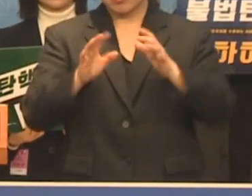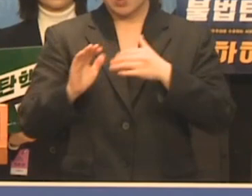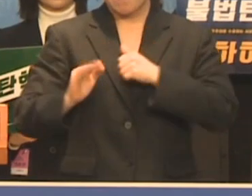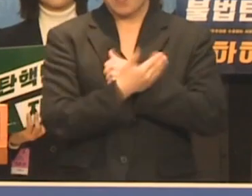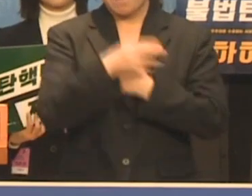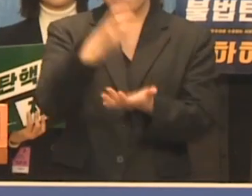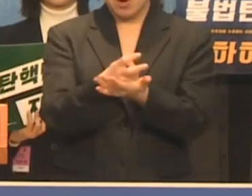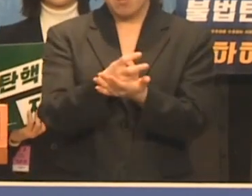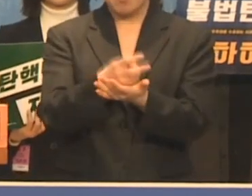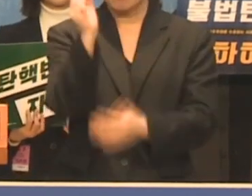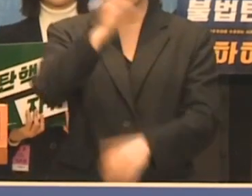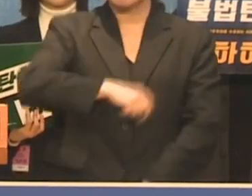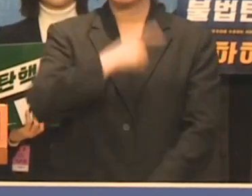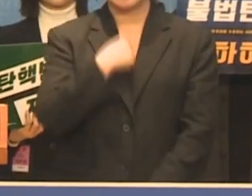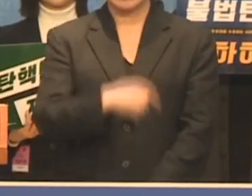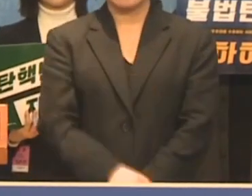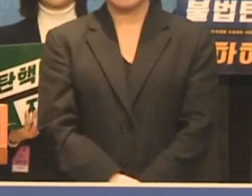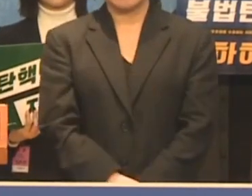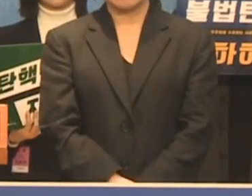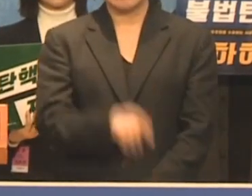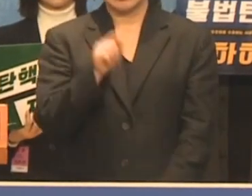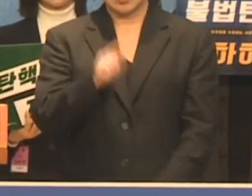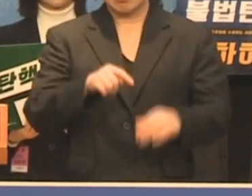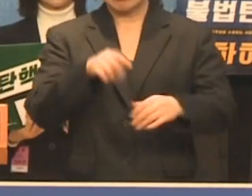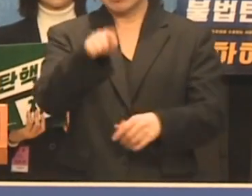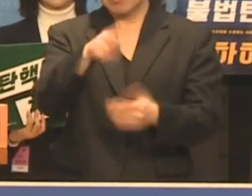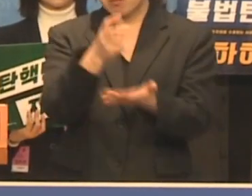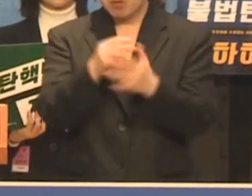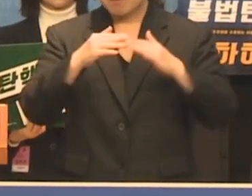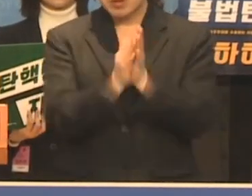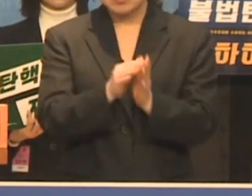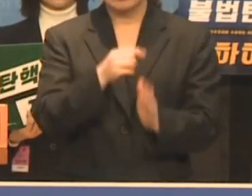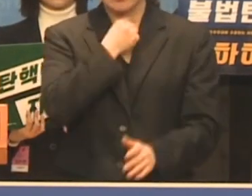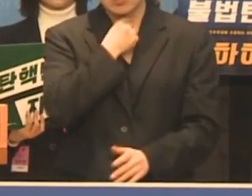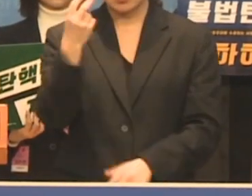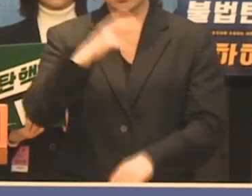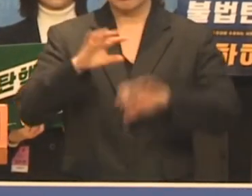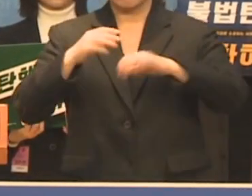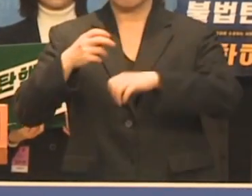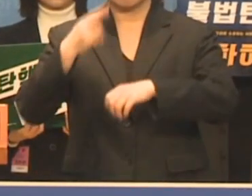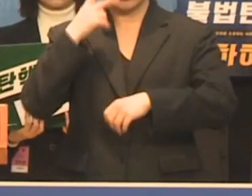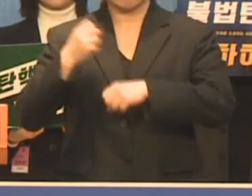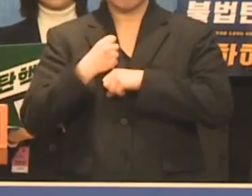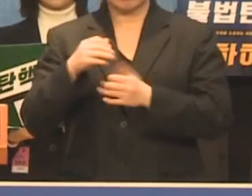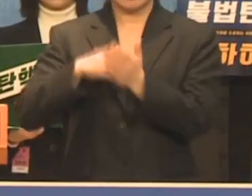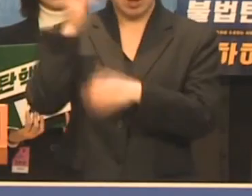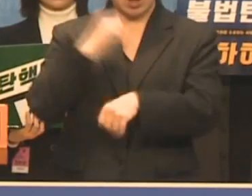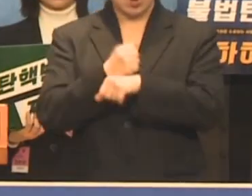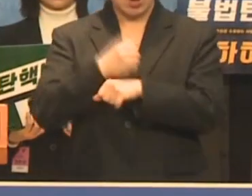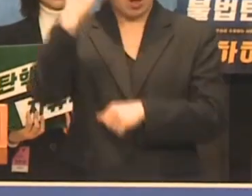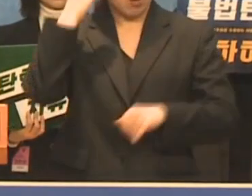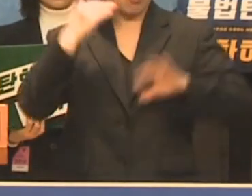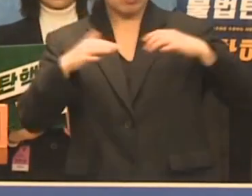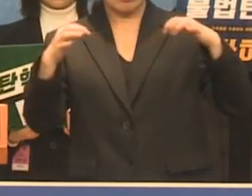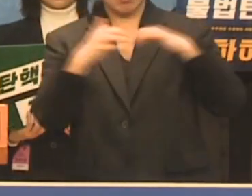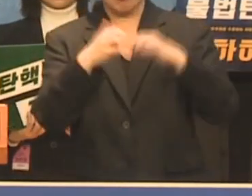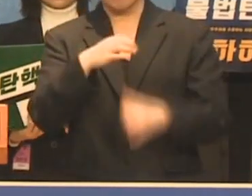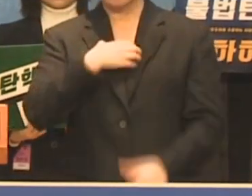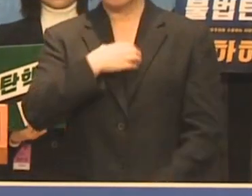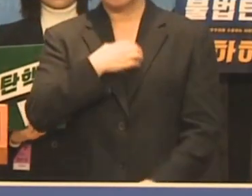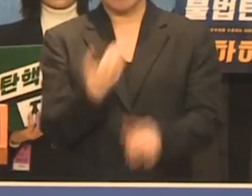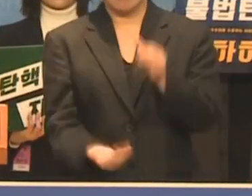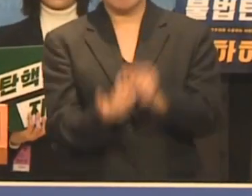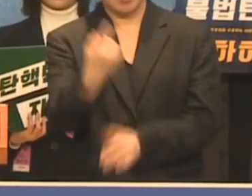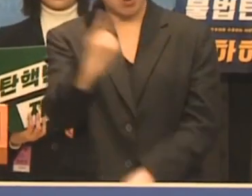전적이 있는 자들입니다. 이들은 국보법의 폐지를 주장하고 있으며 주한미군을 철수시켜 대한민국을 전쟁의 위협 속으로 쳐넣으려 하고